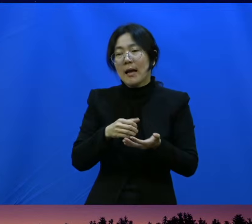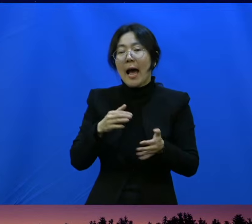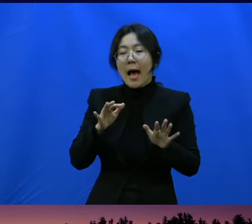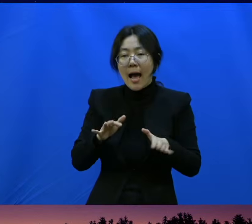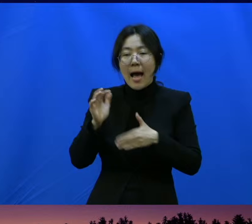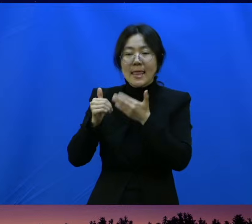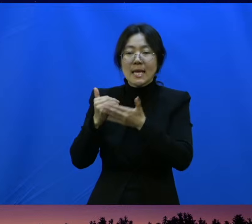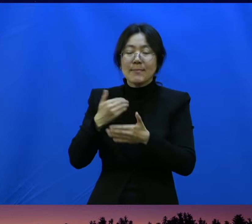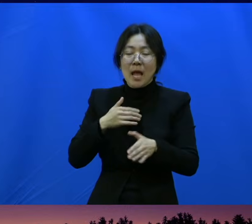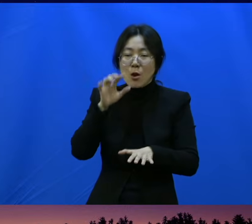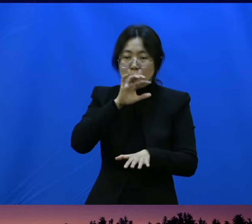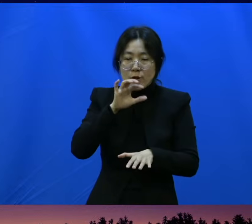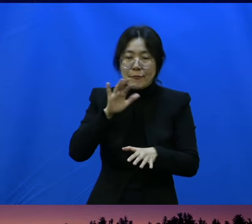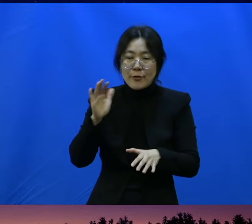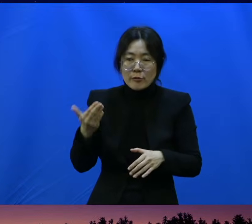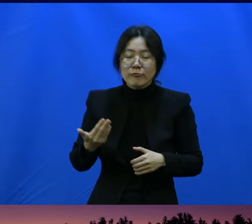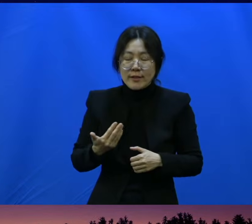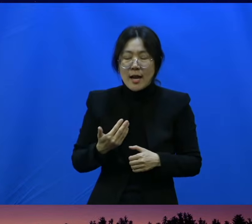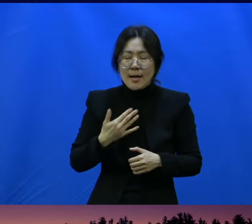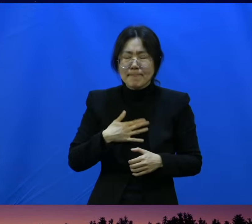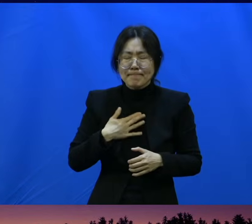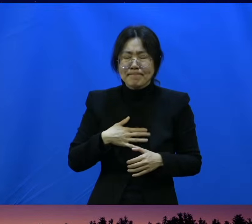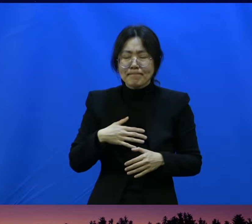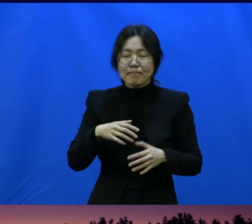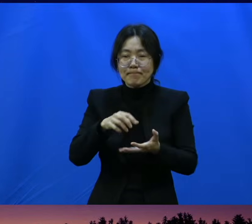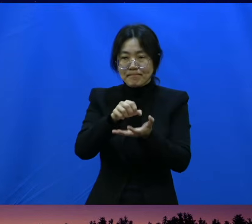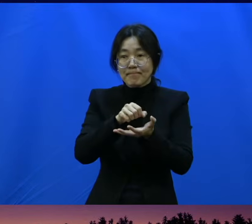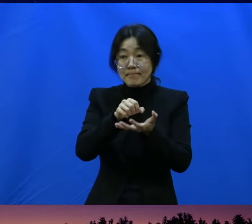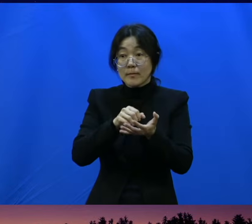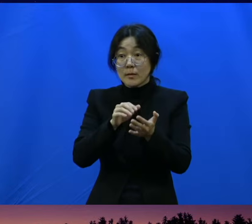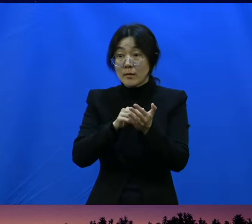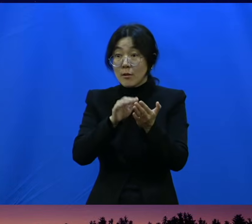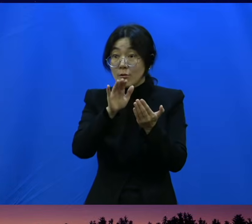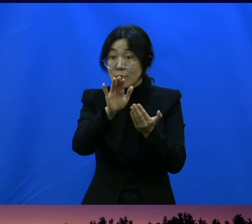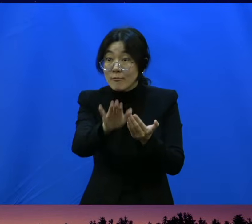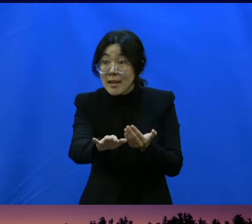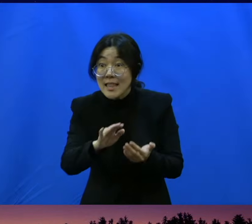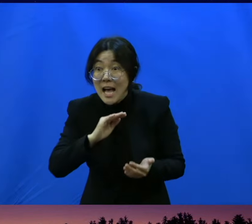여러분 잘 아는 것처럼 이들이 다윗이 왕이 되었을 때